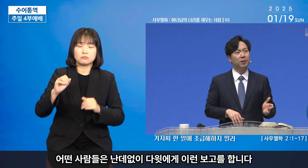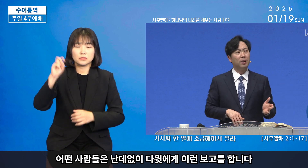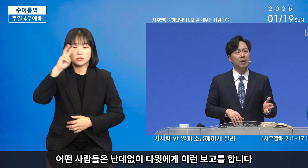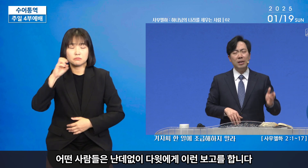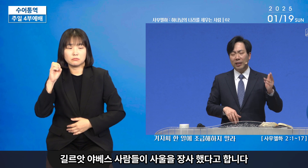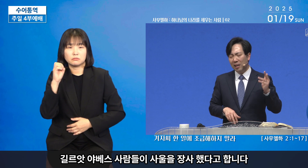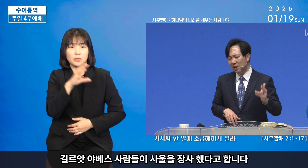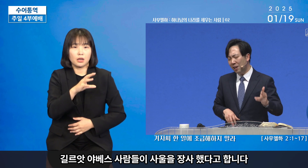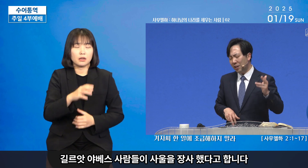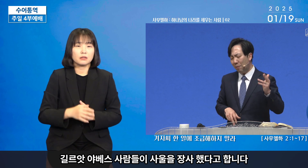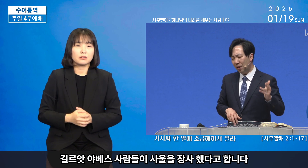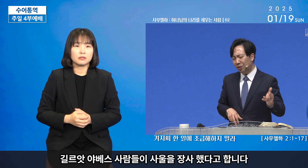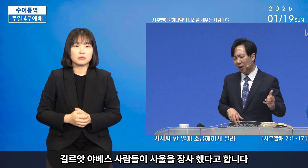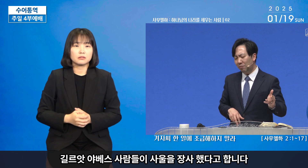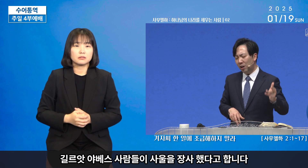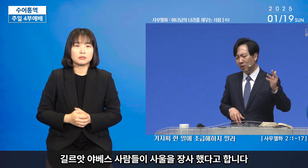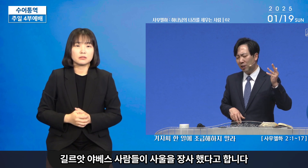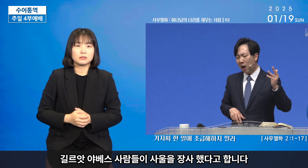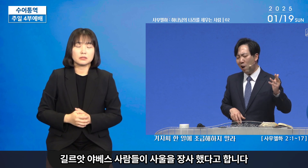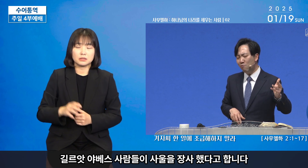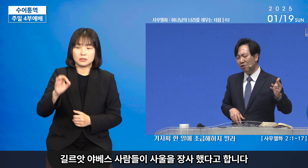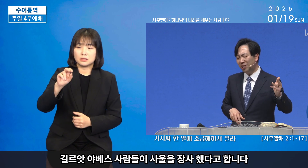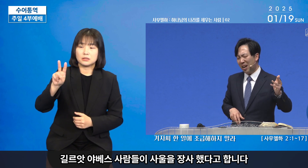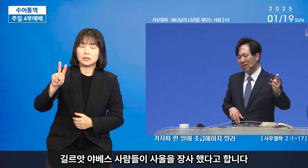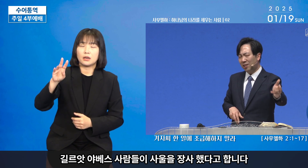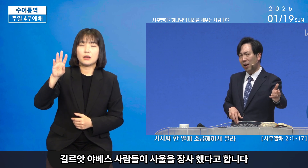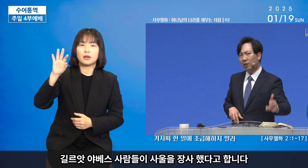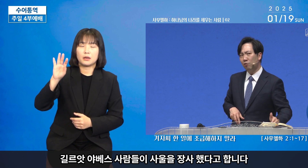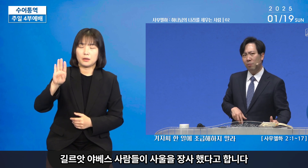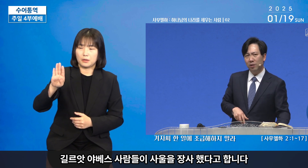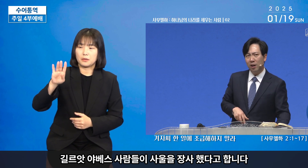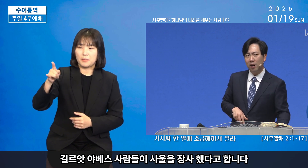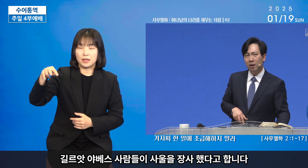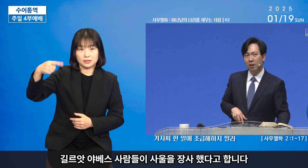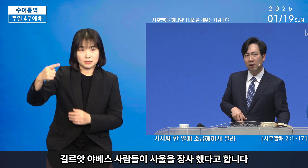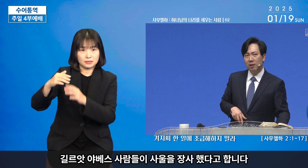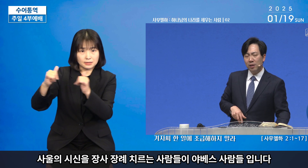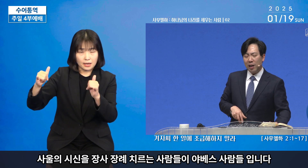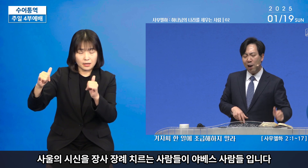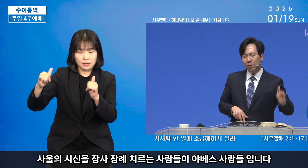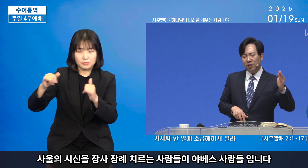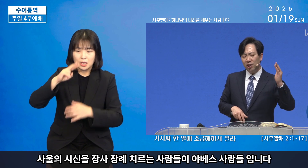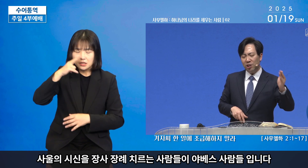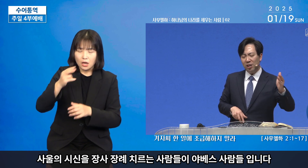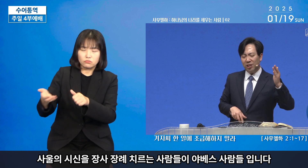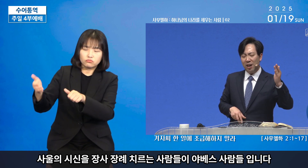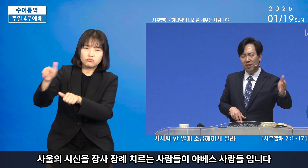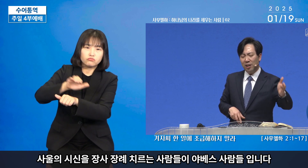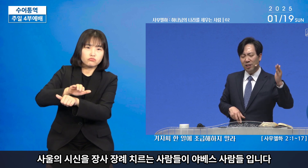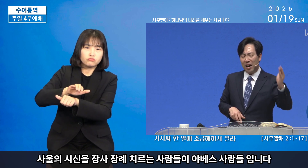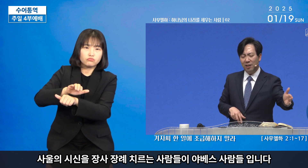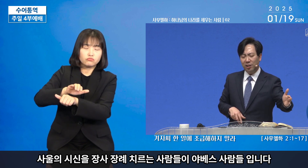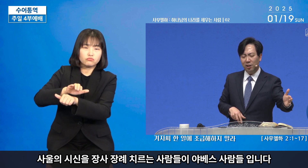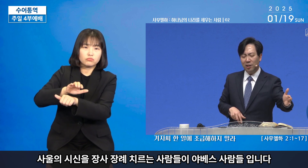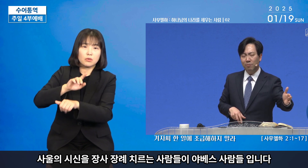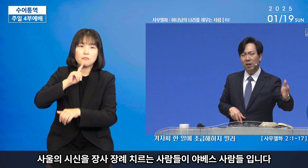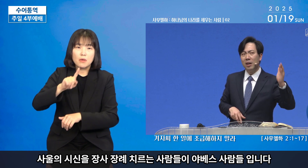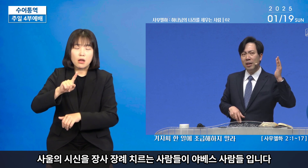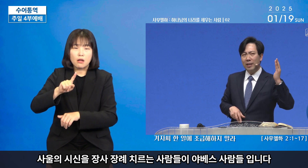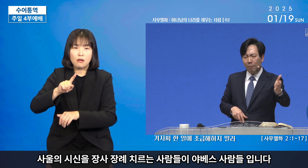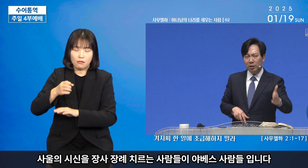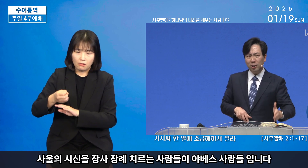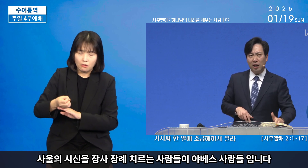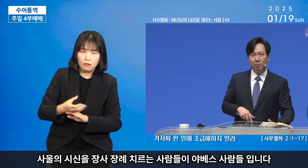보고를 합니다. 길앗 야베스 사람들이 사울을 장사했다고 합니다. 사울의 시신을 장례 치른